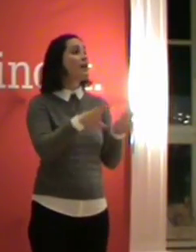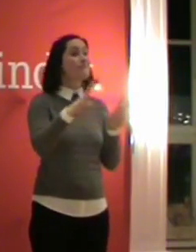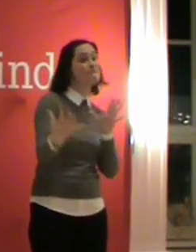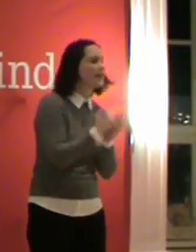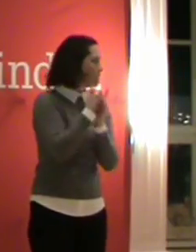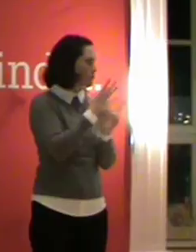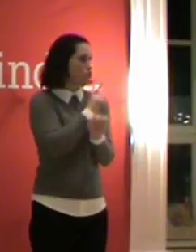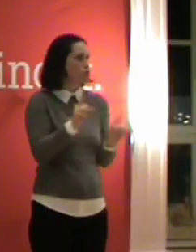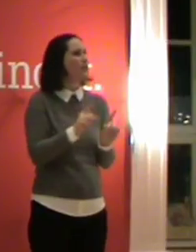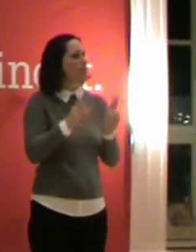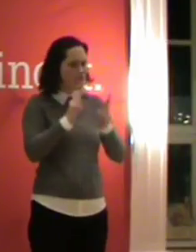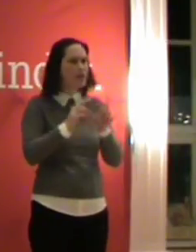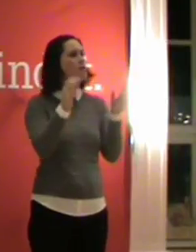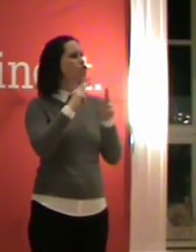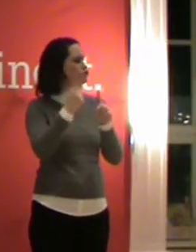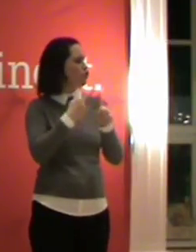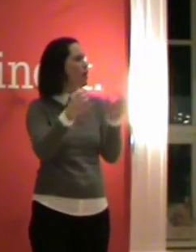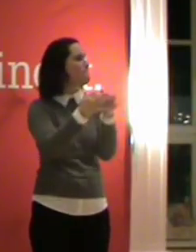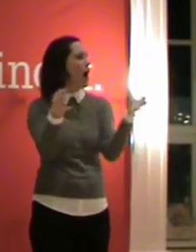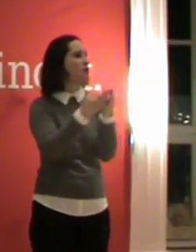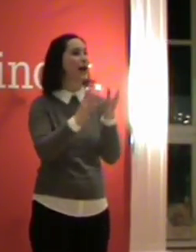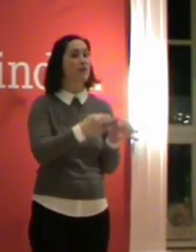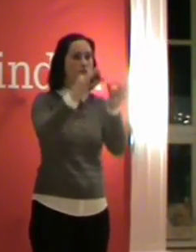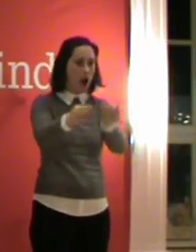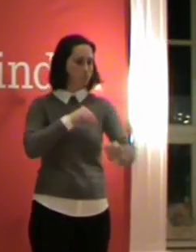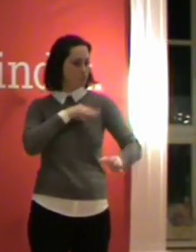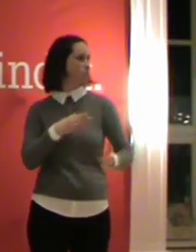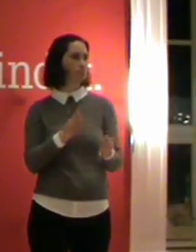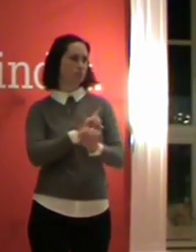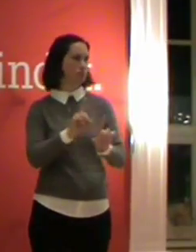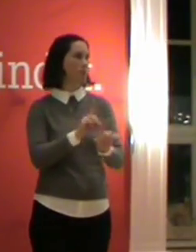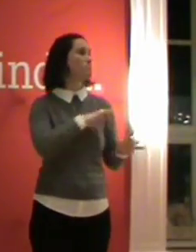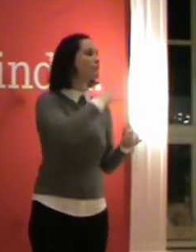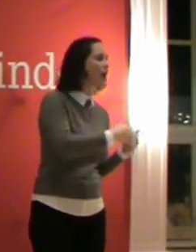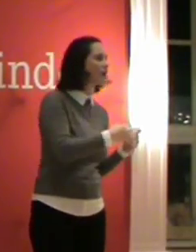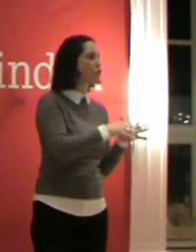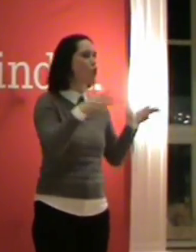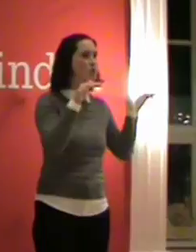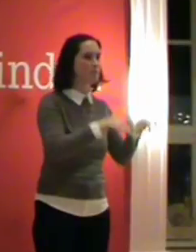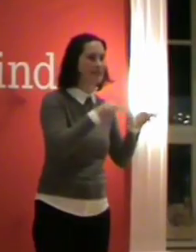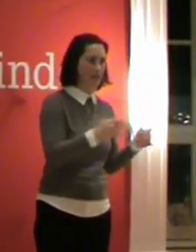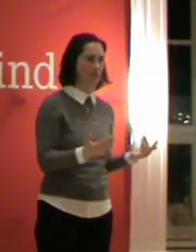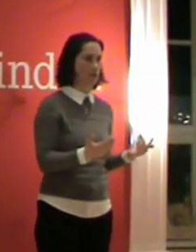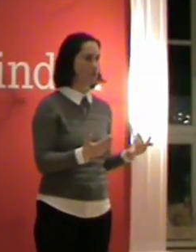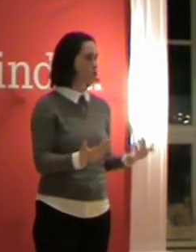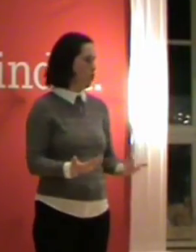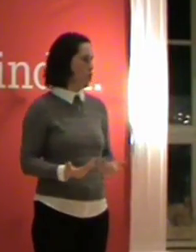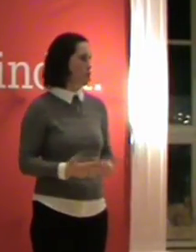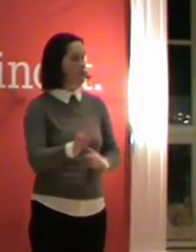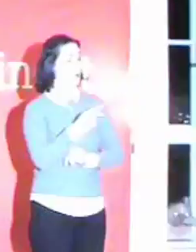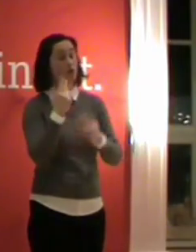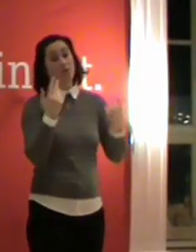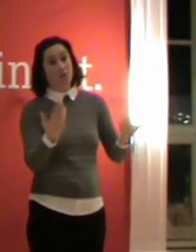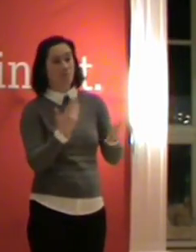eine angemessene Besteuerung von leistungsloser Vererbung. Da können wir auch Frankreich oder Großbritannien als Beispiel nehmen. Und wenn ich mir dann noch